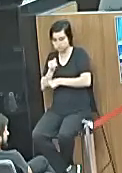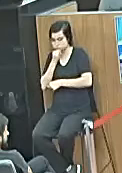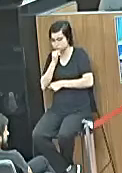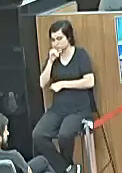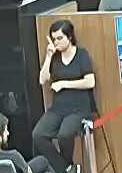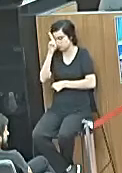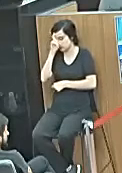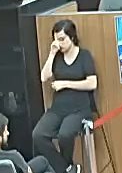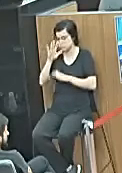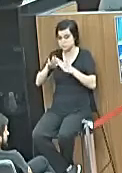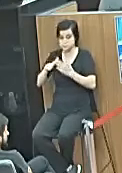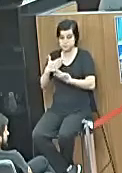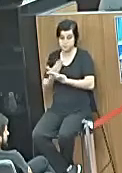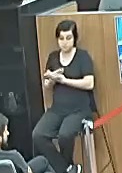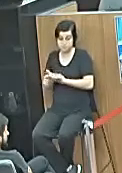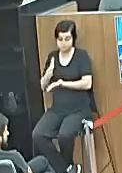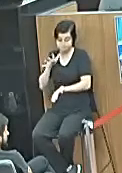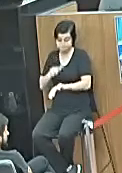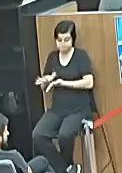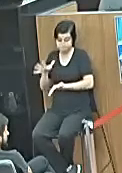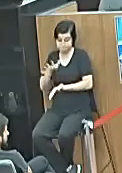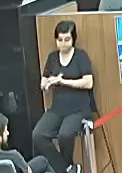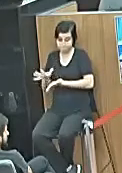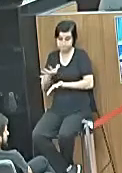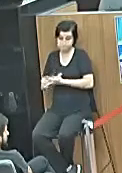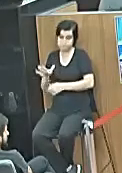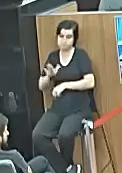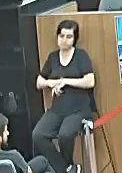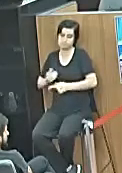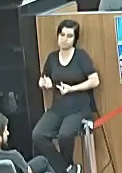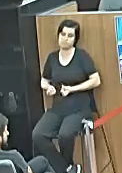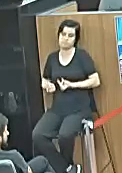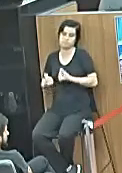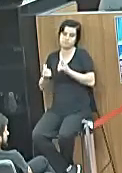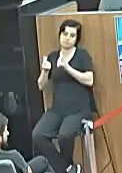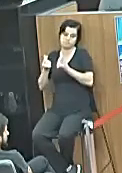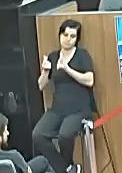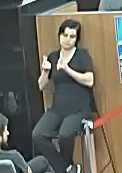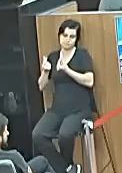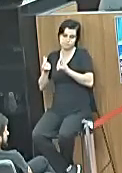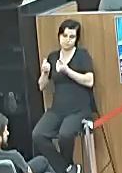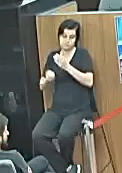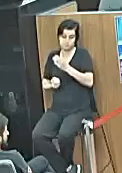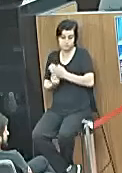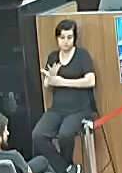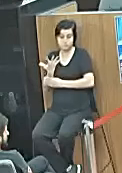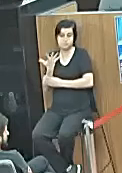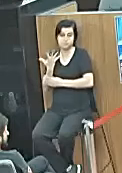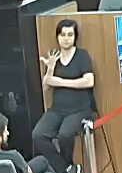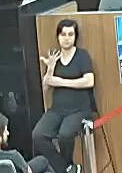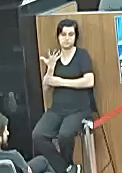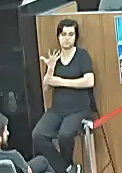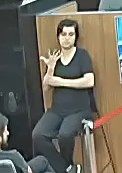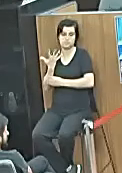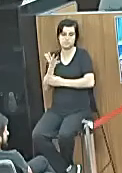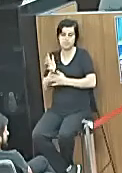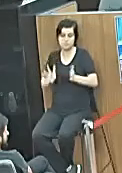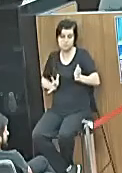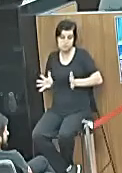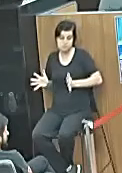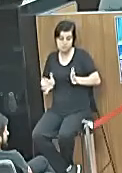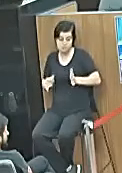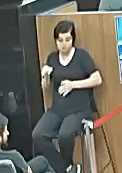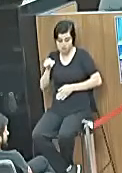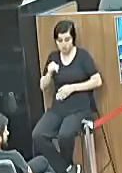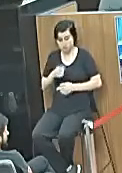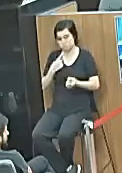escolas vai ter que gastar muito dinheiro público para que sejam criados mais é a acessibilidade ao